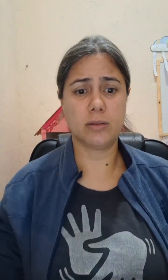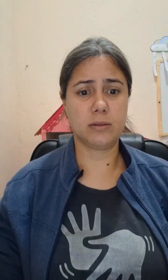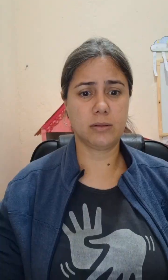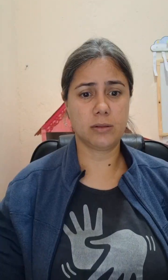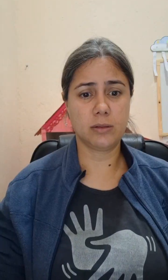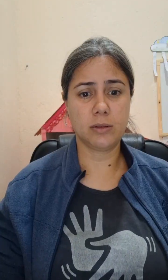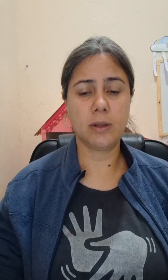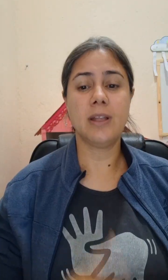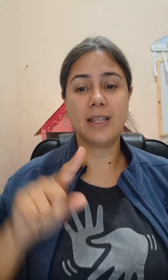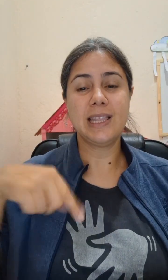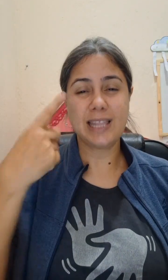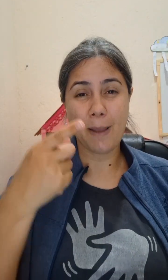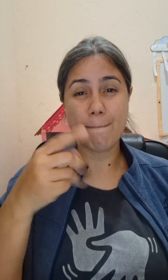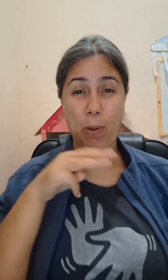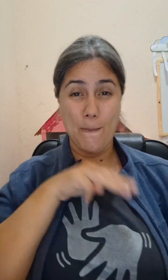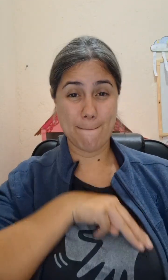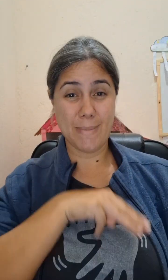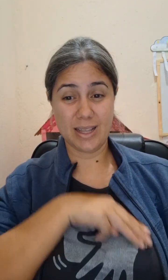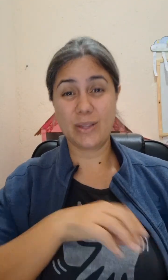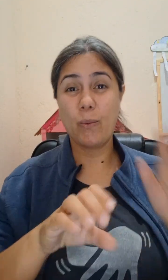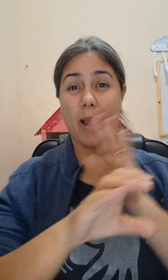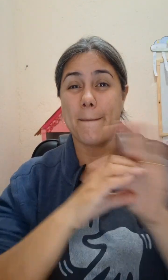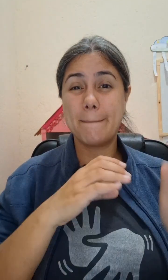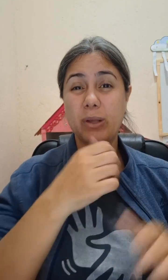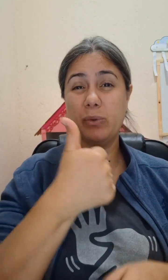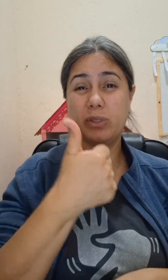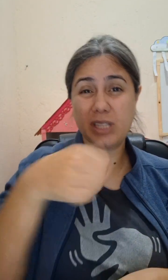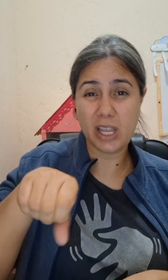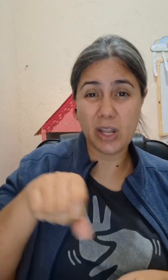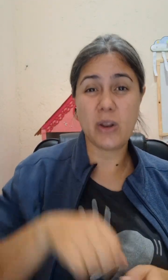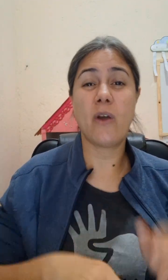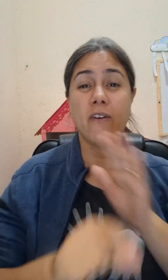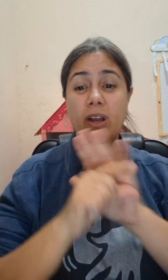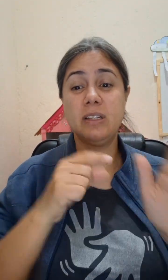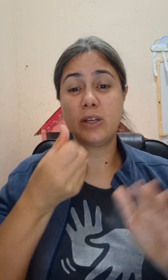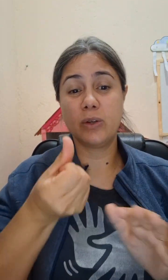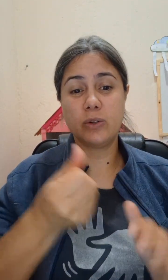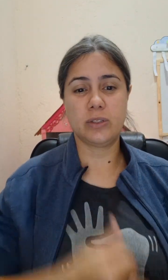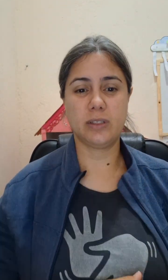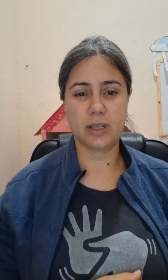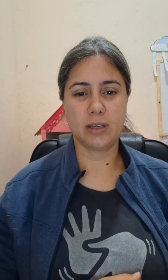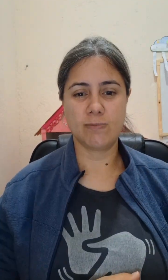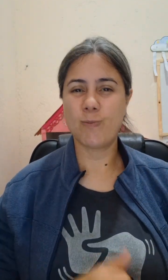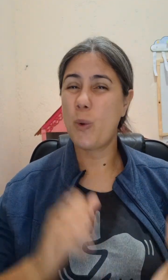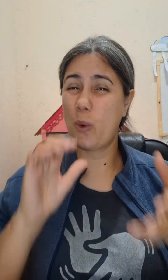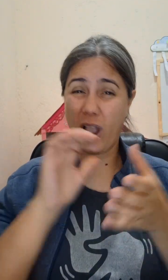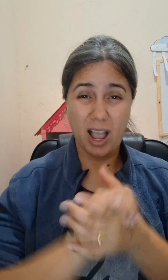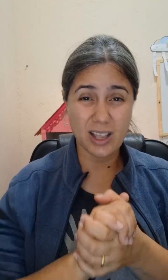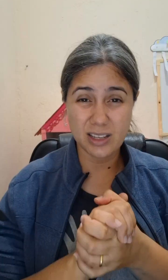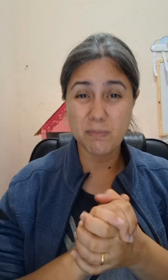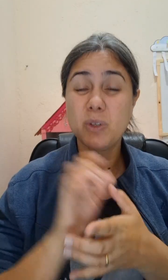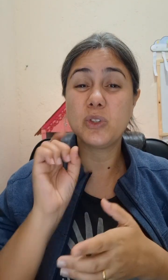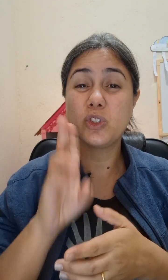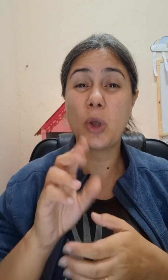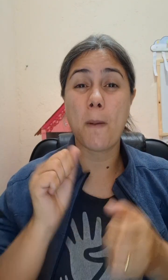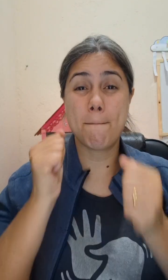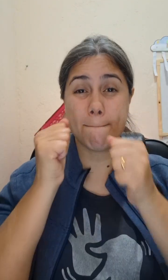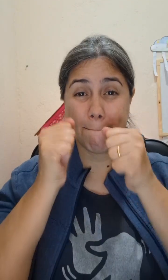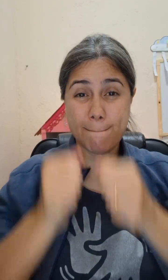pode ser separado, interrompido pela morte. Se morrer, pode separar, porque a morte já separa. Se